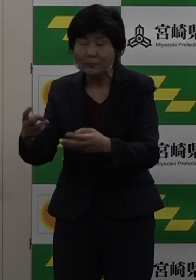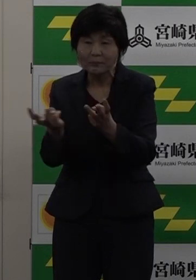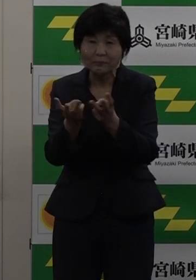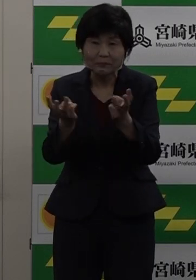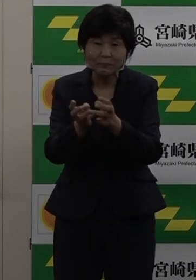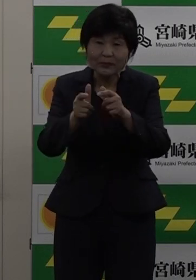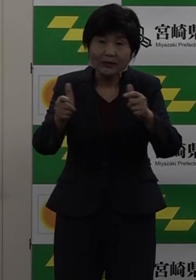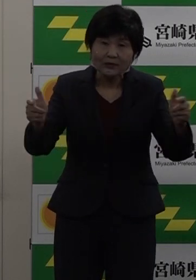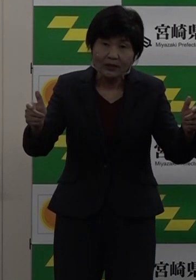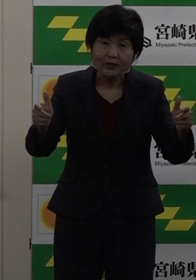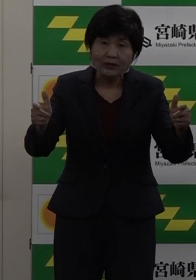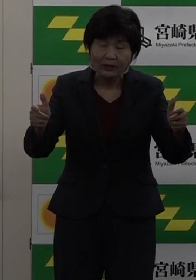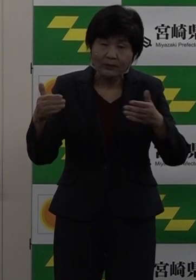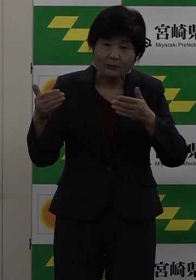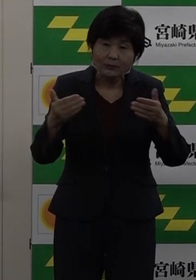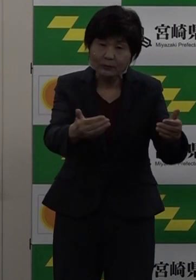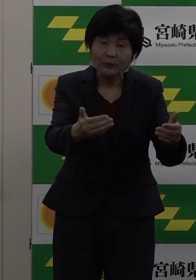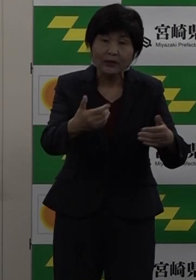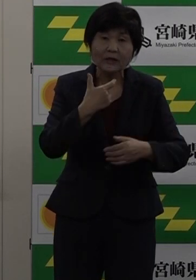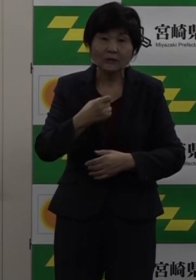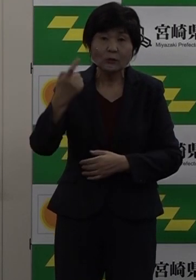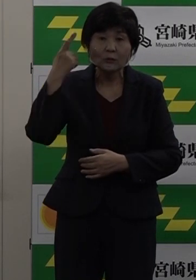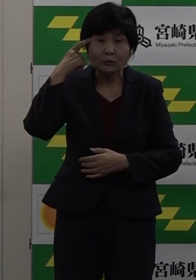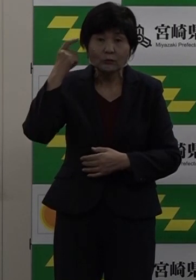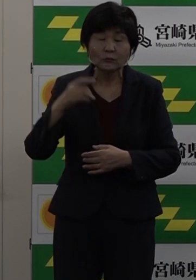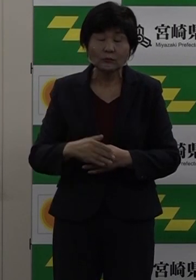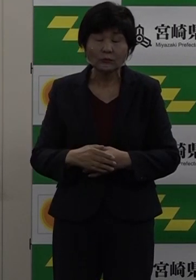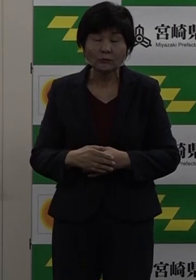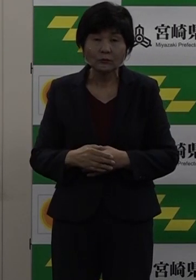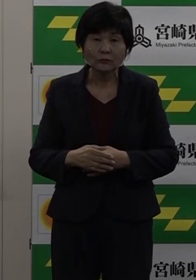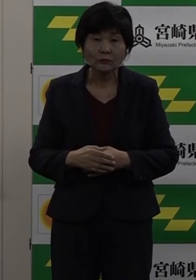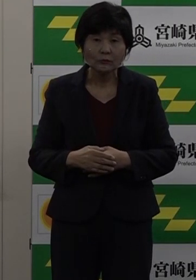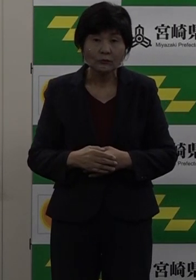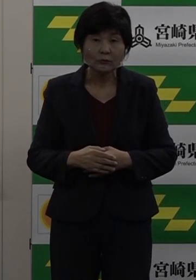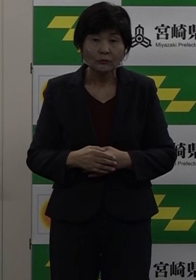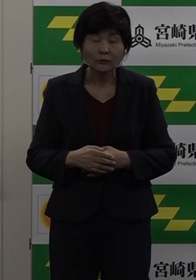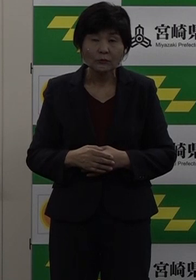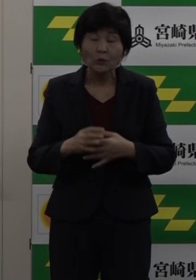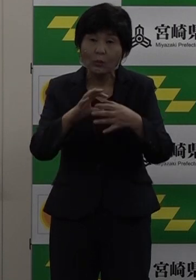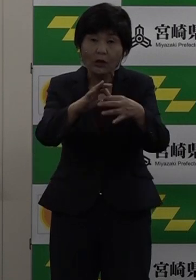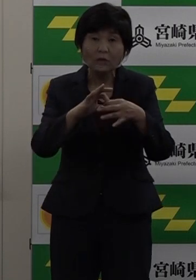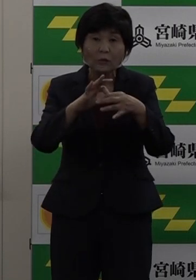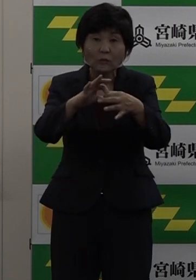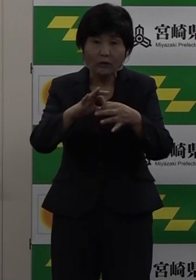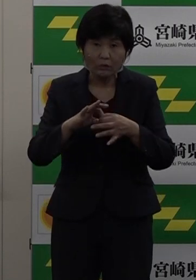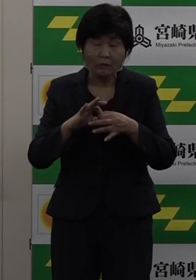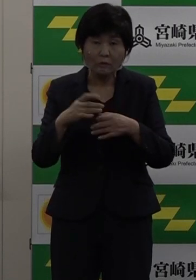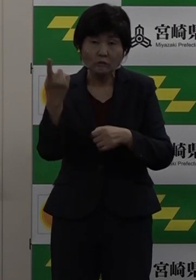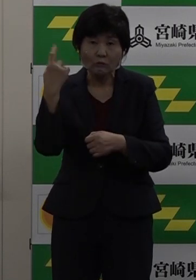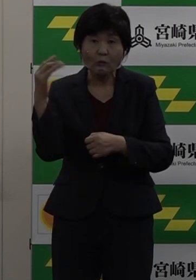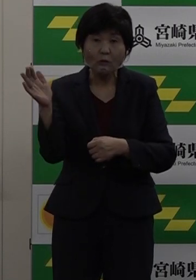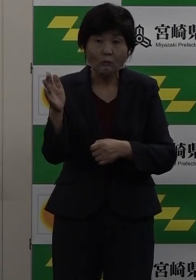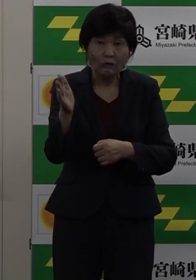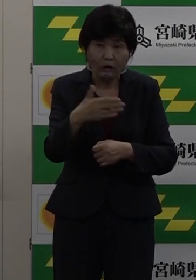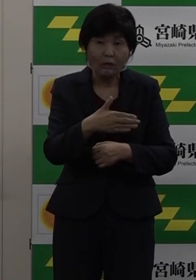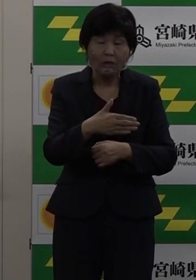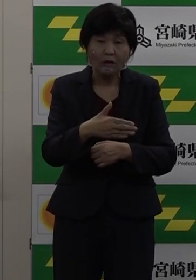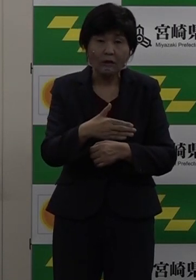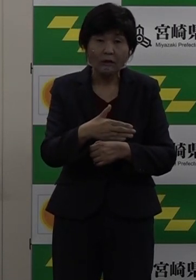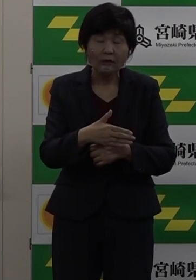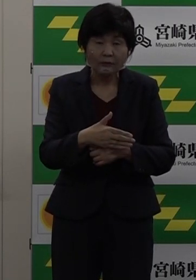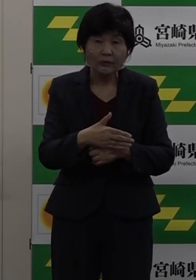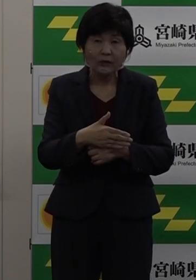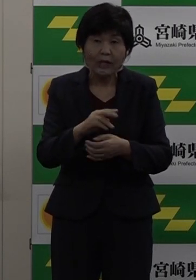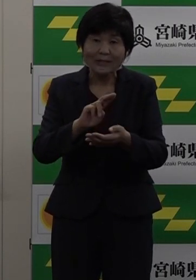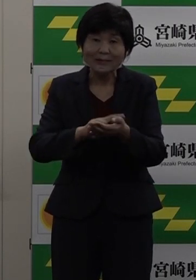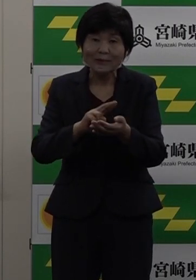と考えております。その関係で、はい、昨日よりこの医